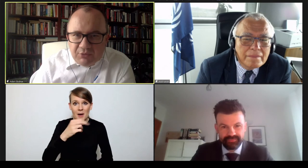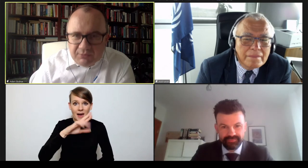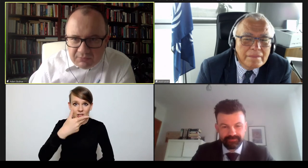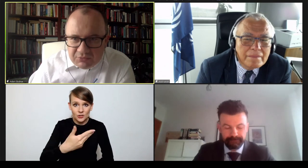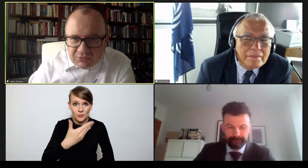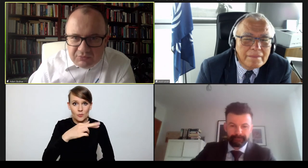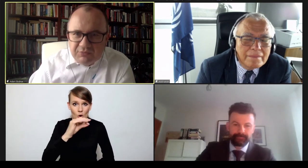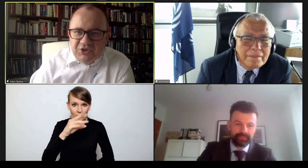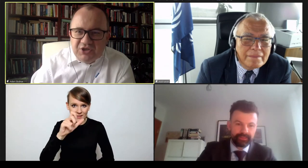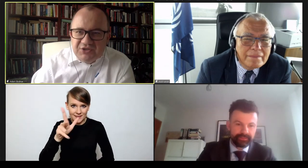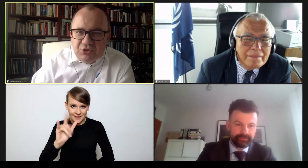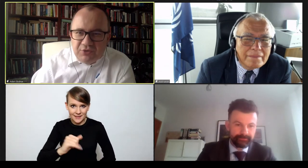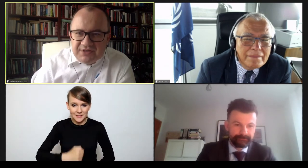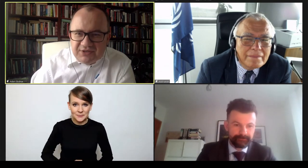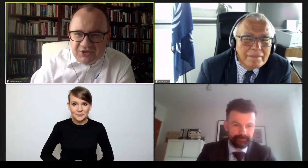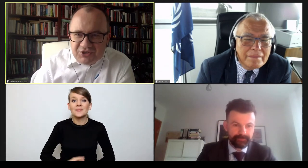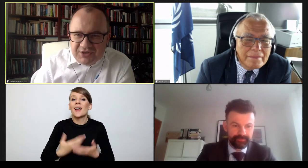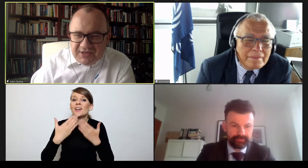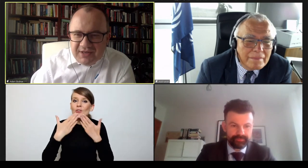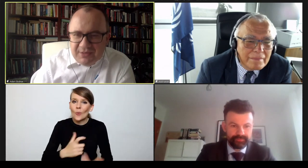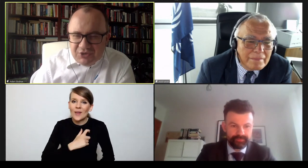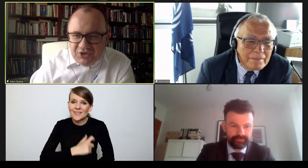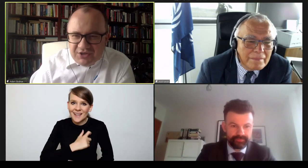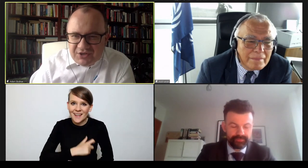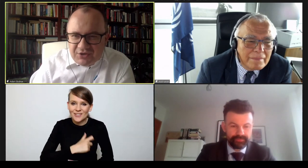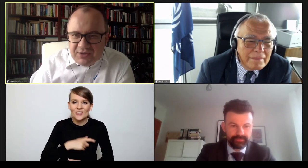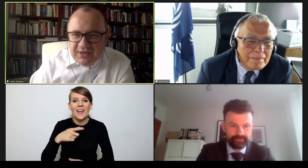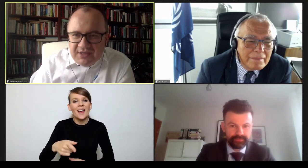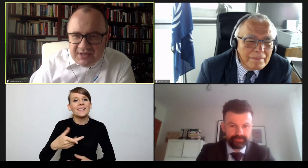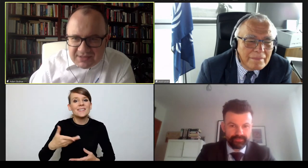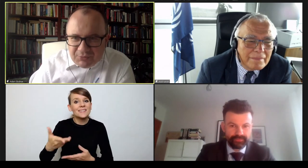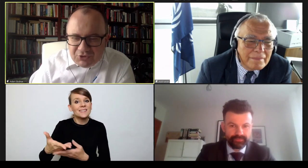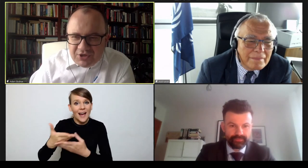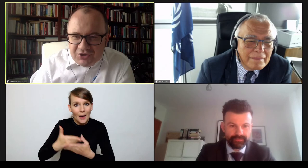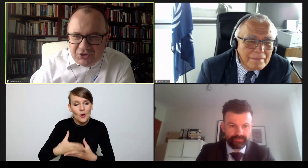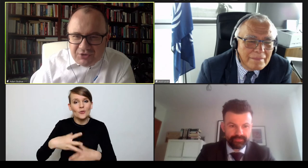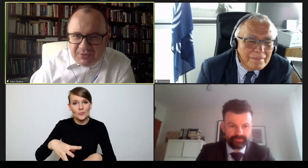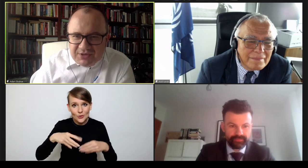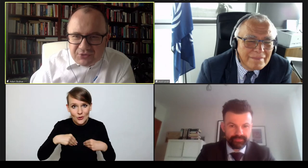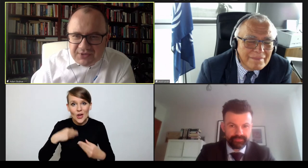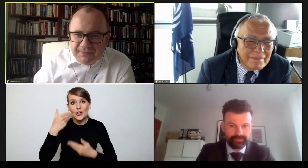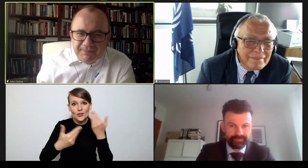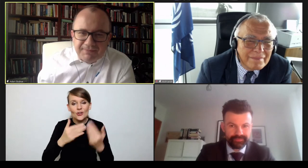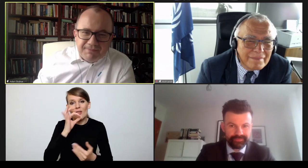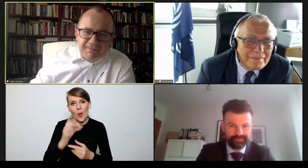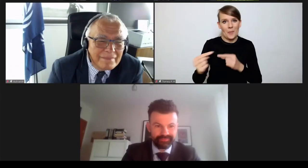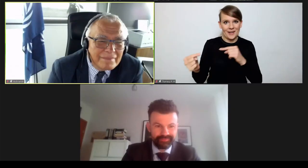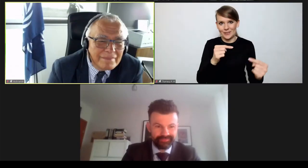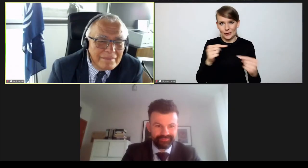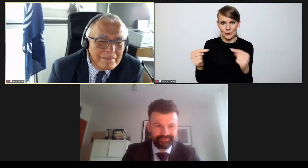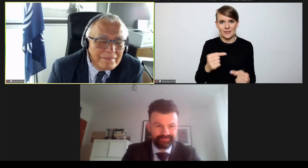Mrowickiemu. Jeszcze raz dziękuję serdecznie za przyjęcie naszego zaproszenia i życzę dobrej dyskusji.